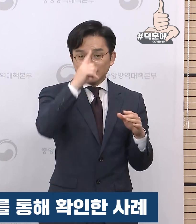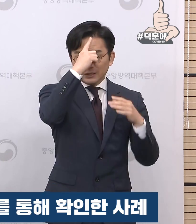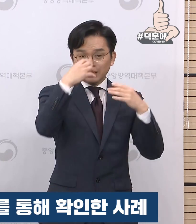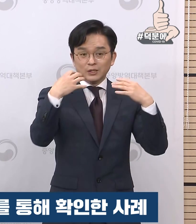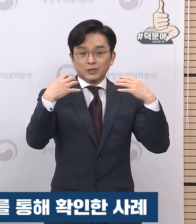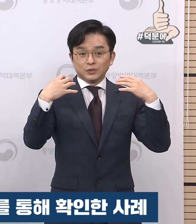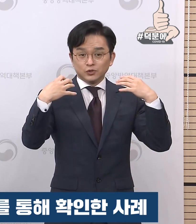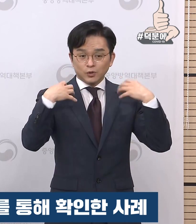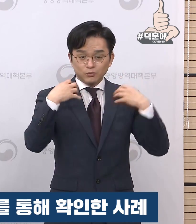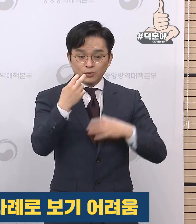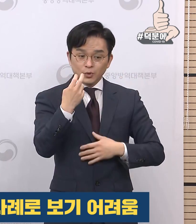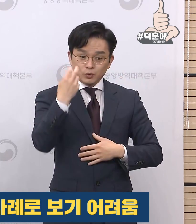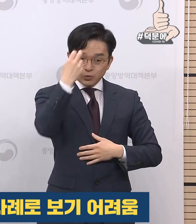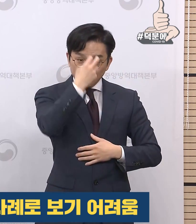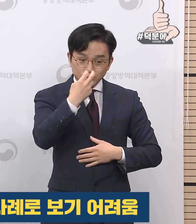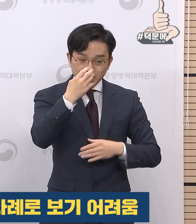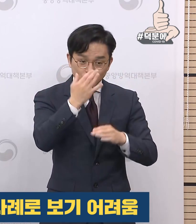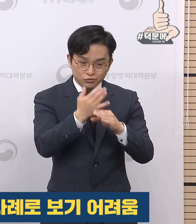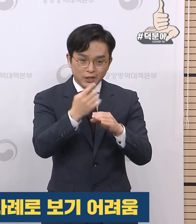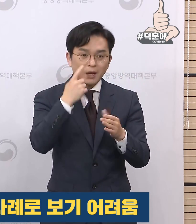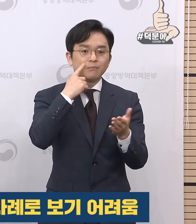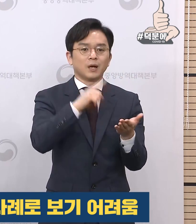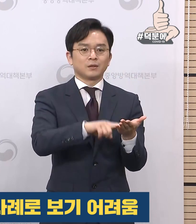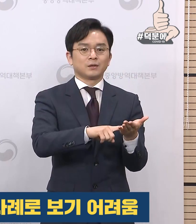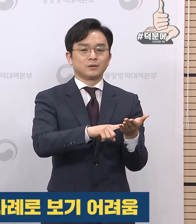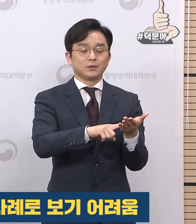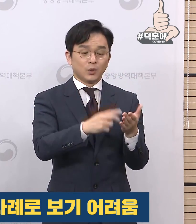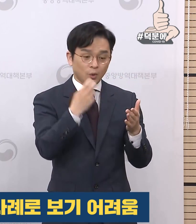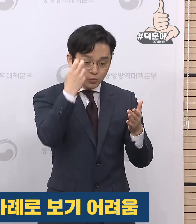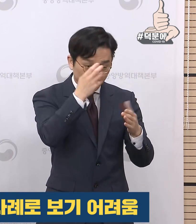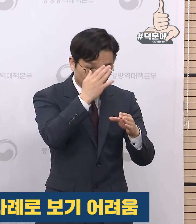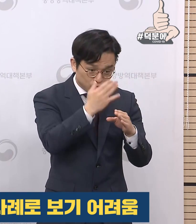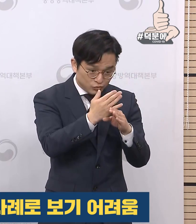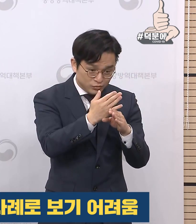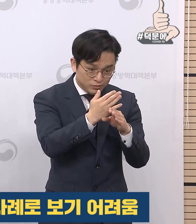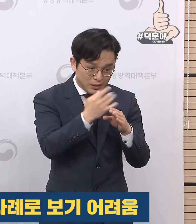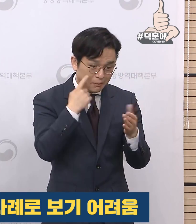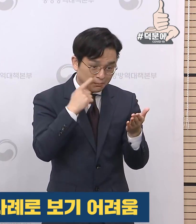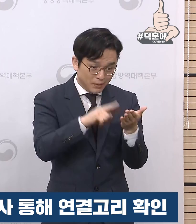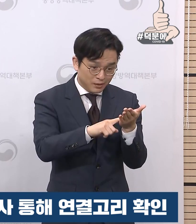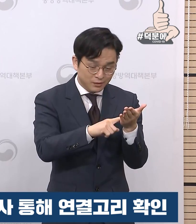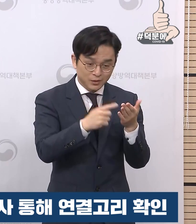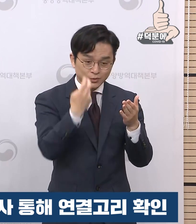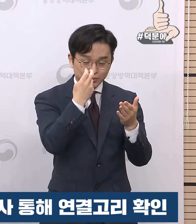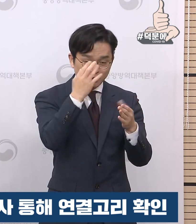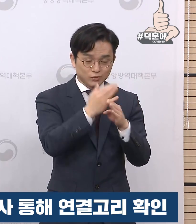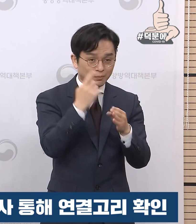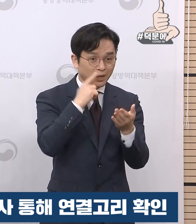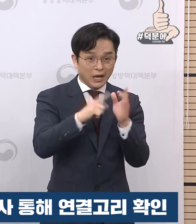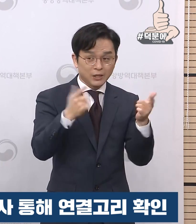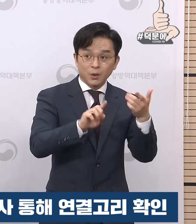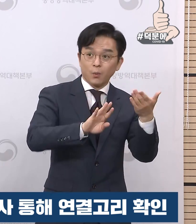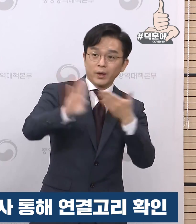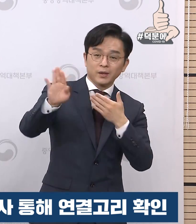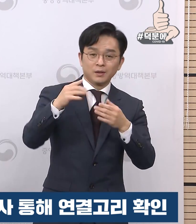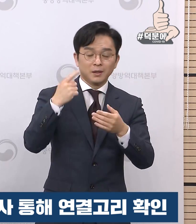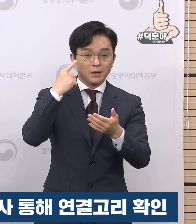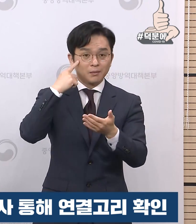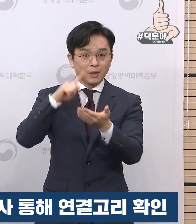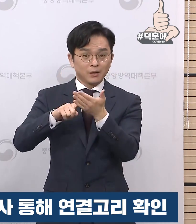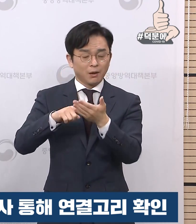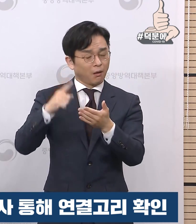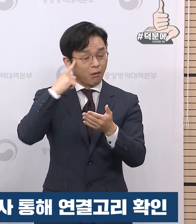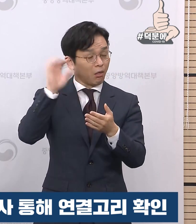확인된 사례들입니다. 그러니까 아직까지는 방역망 밖에서 발생했다라는 개념은 맞지는 않고 저희가 적극적인 접촉자